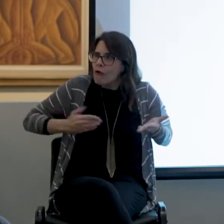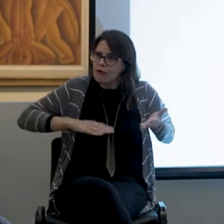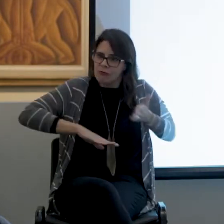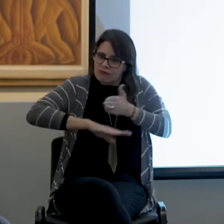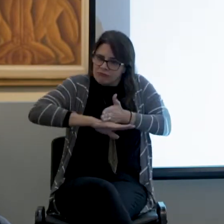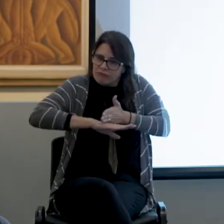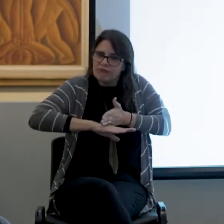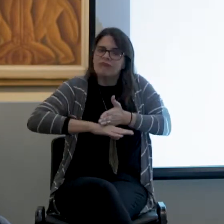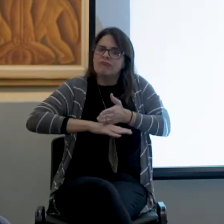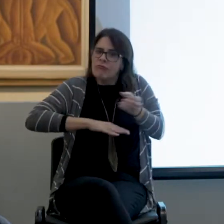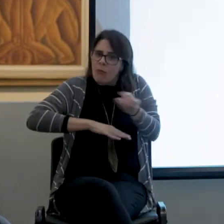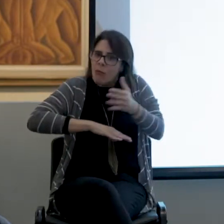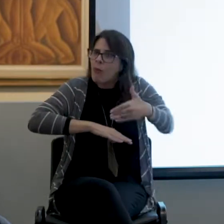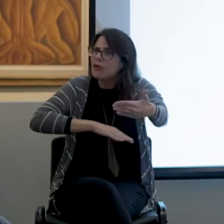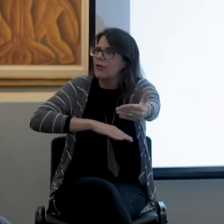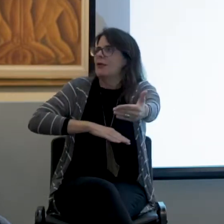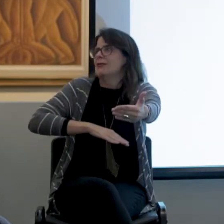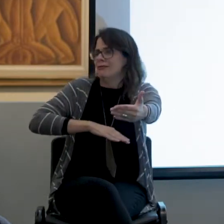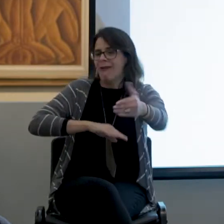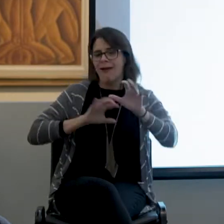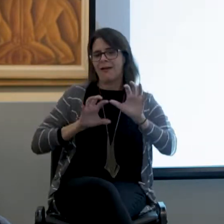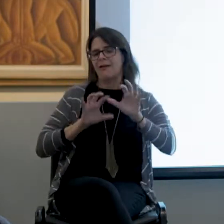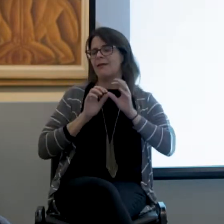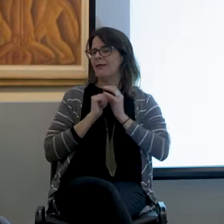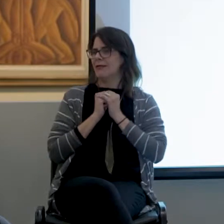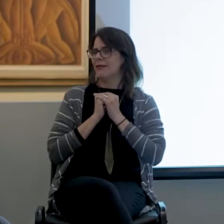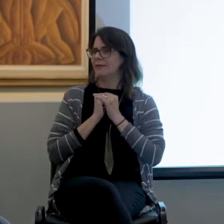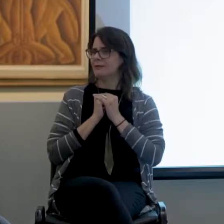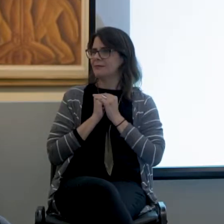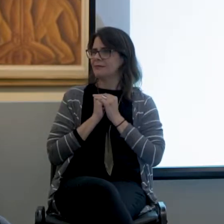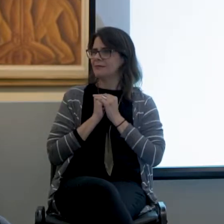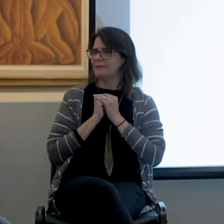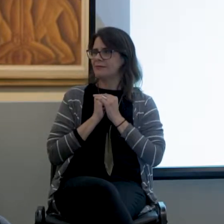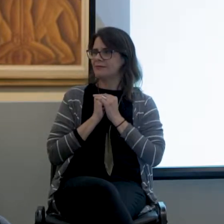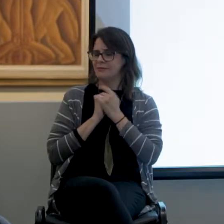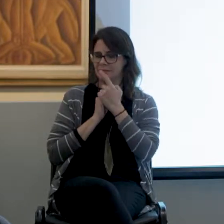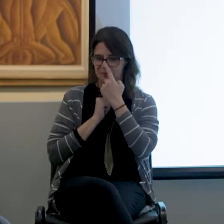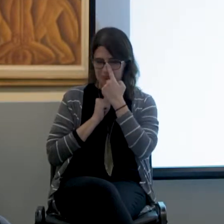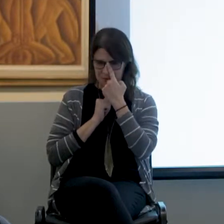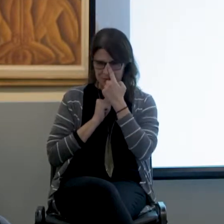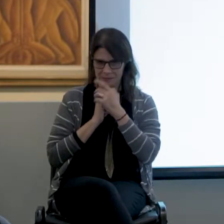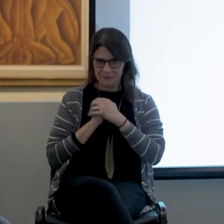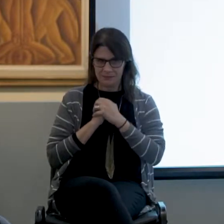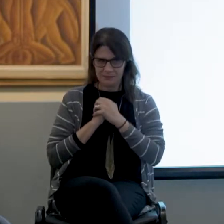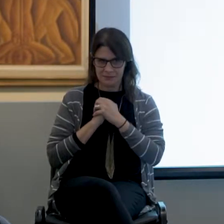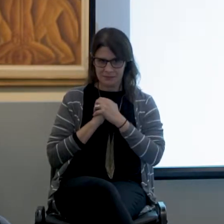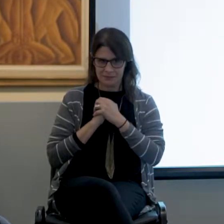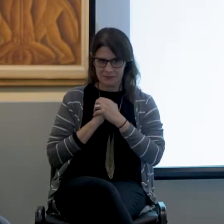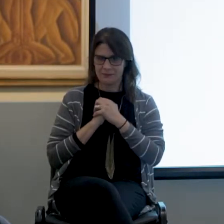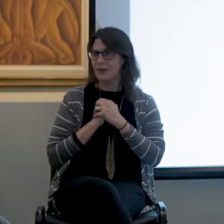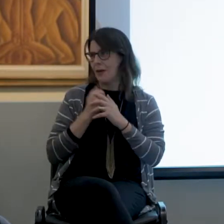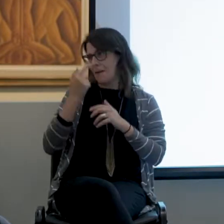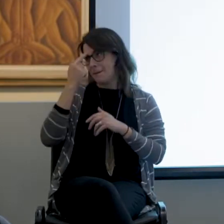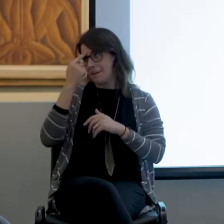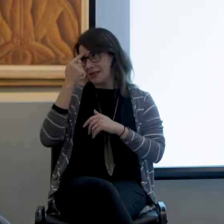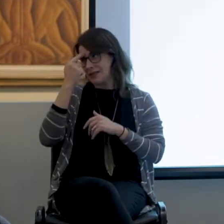É nessa separação, então, né, essa busca de